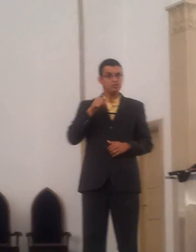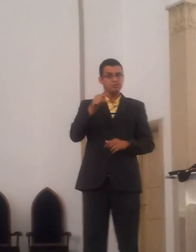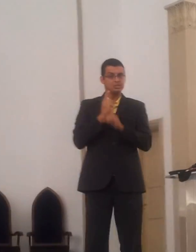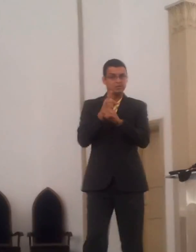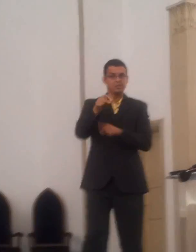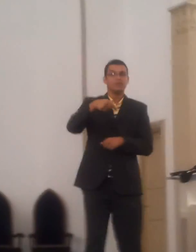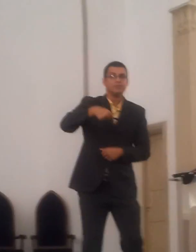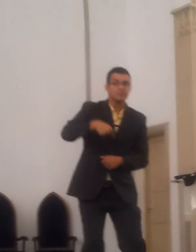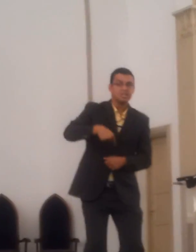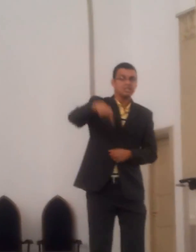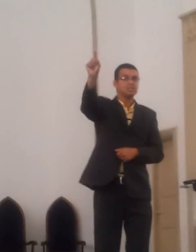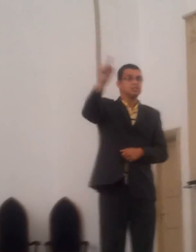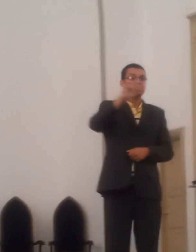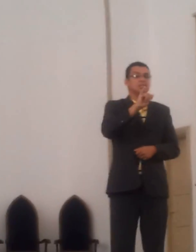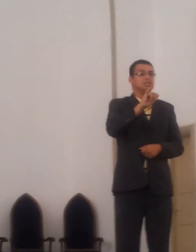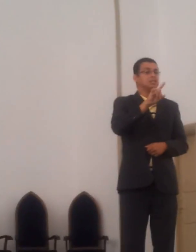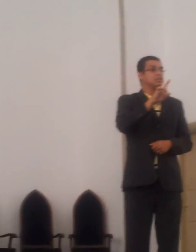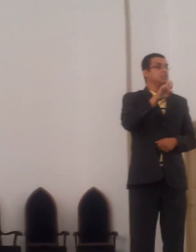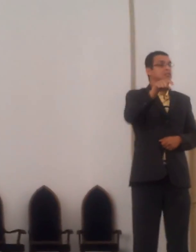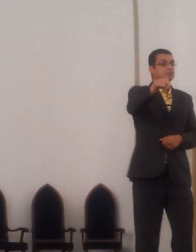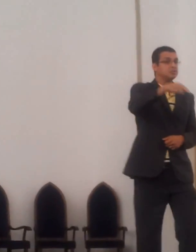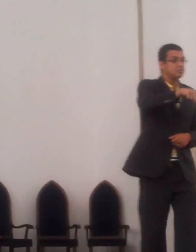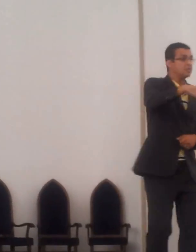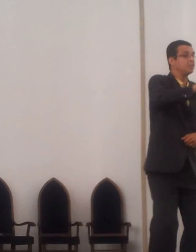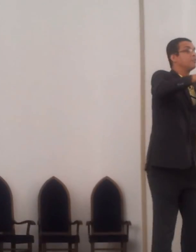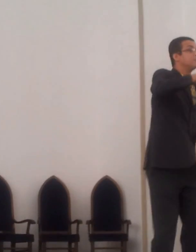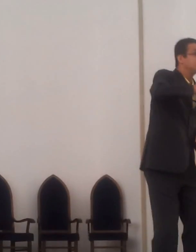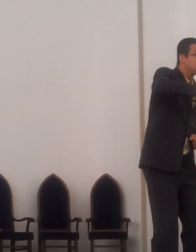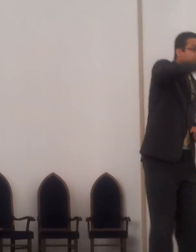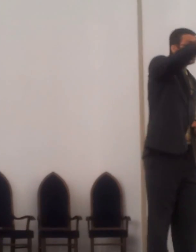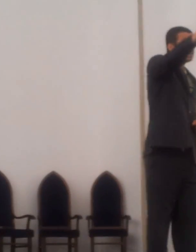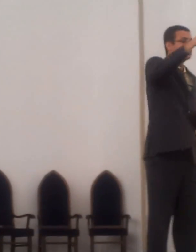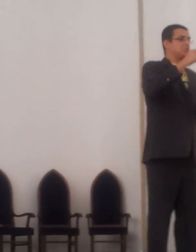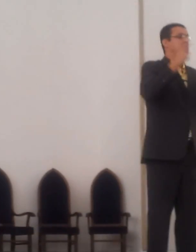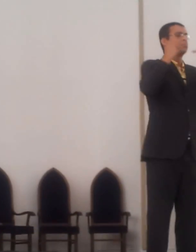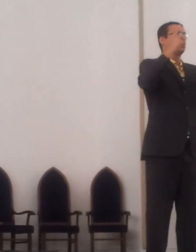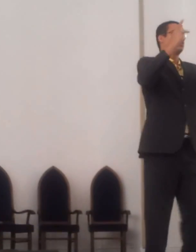discípulos. Vocês são os meus discípulos, vocês fizeram o que eu os mando, vocês serão os meus discípulos.